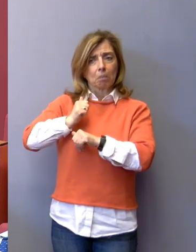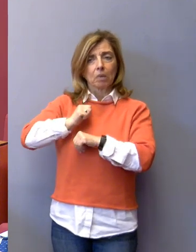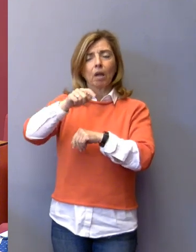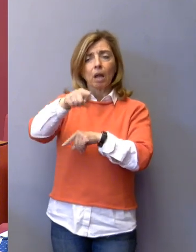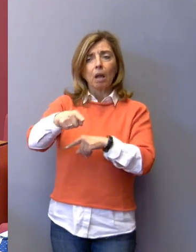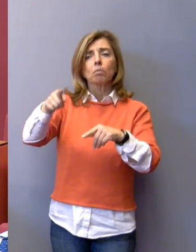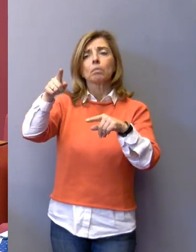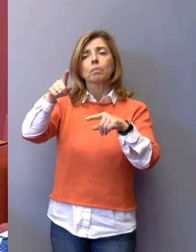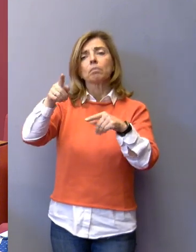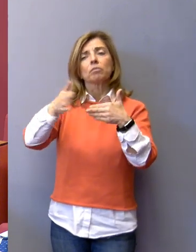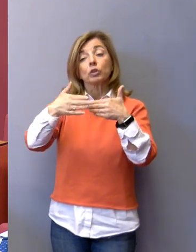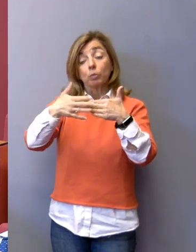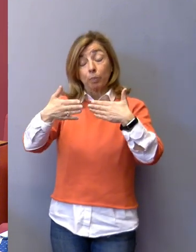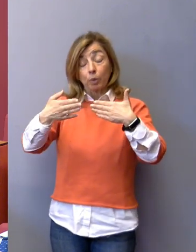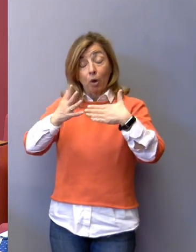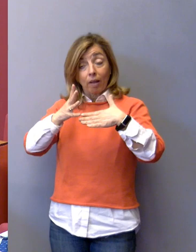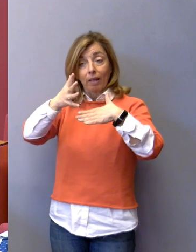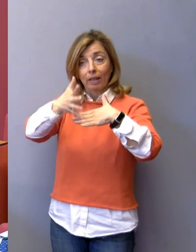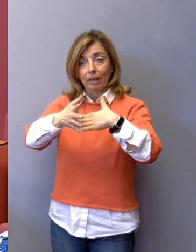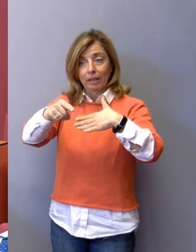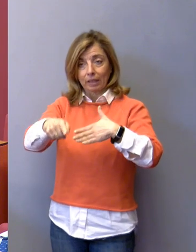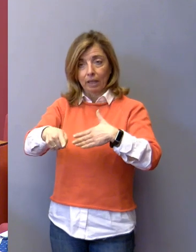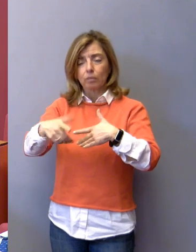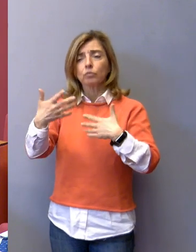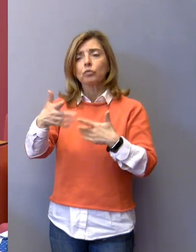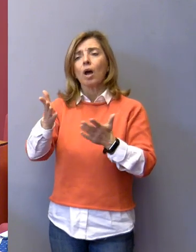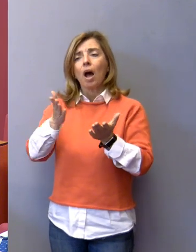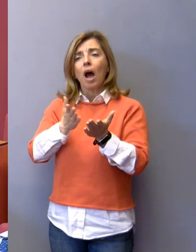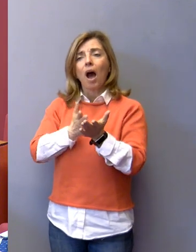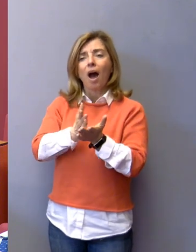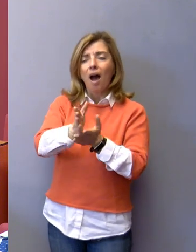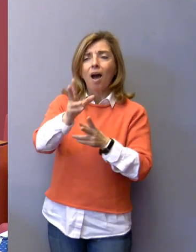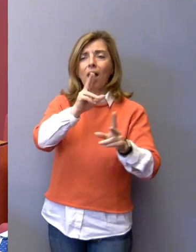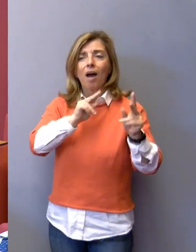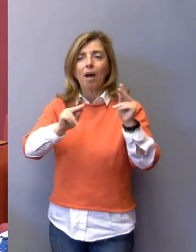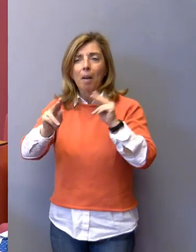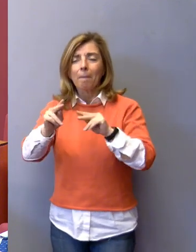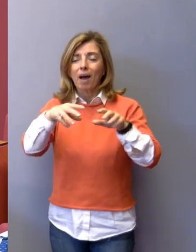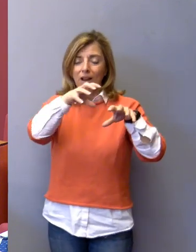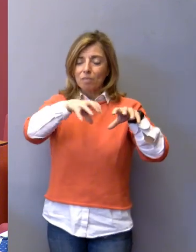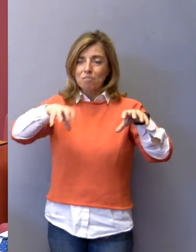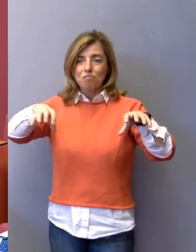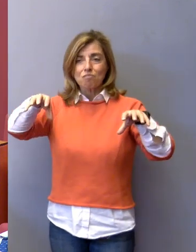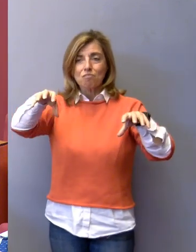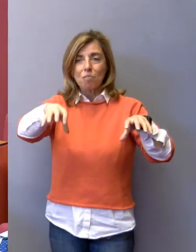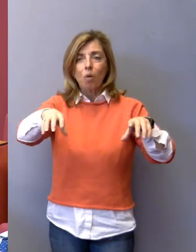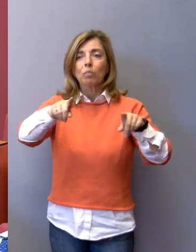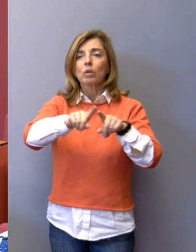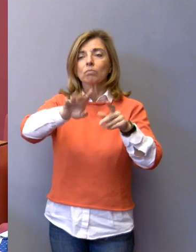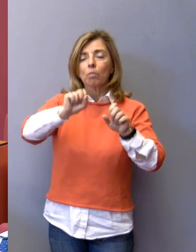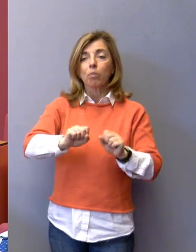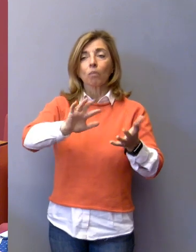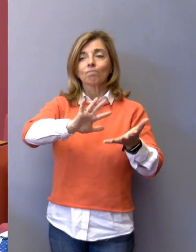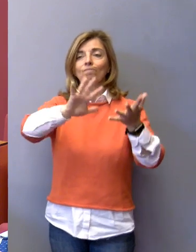e da tanti anni si sente parlare degli immobili di Villa Gruber anche come una prospettiva un tempo di patrimonializzazione